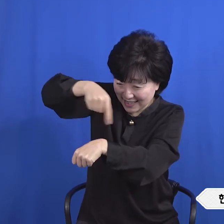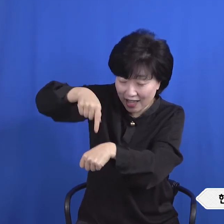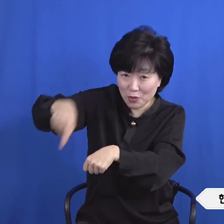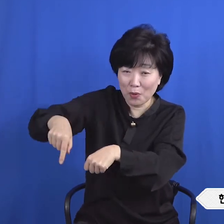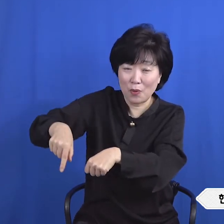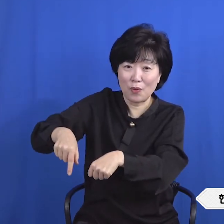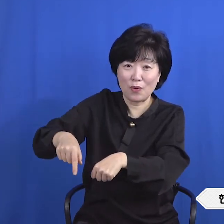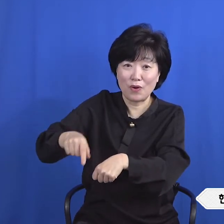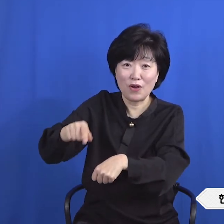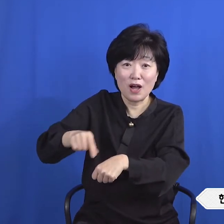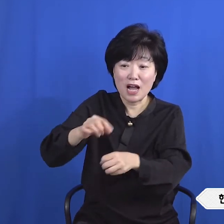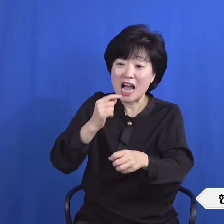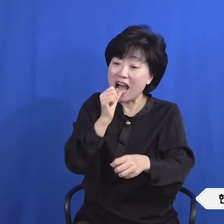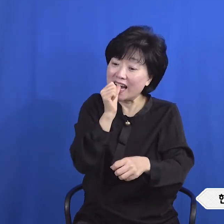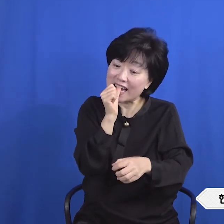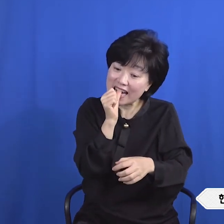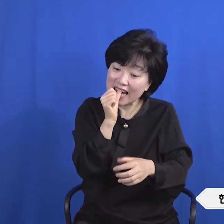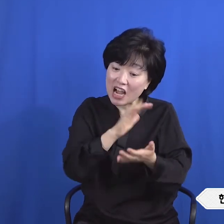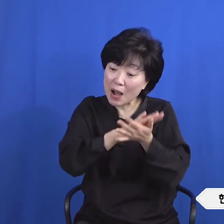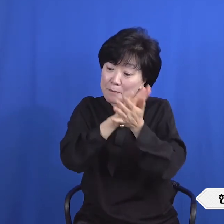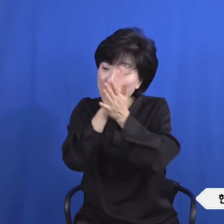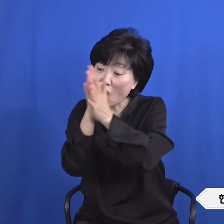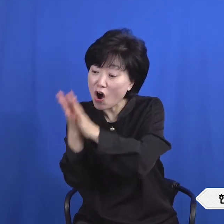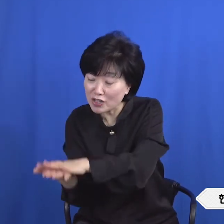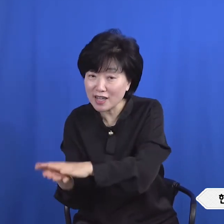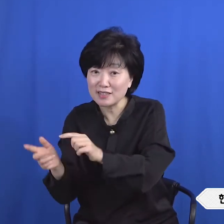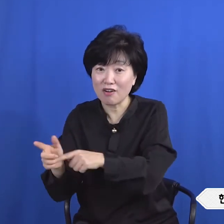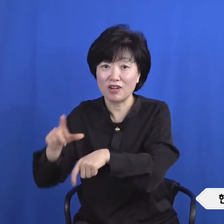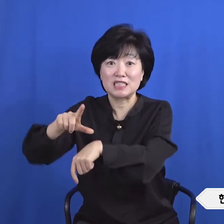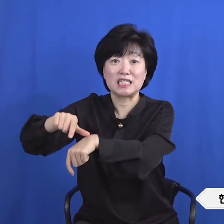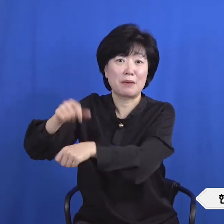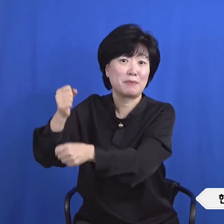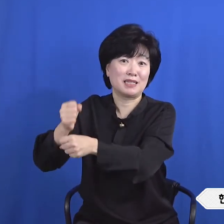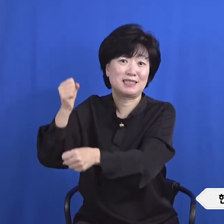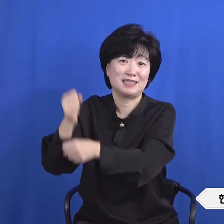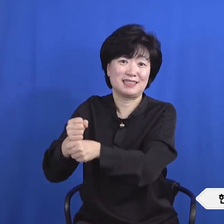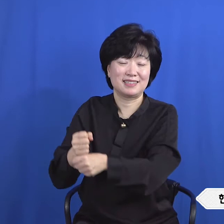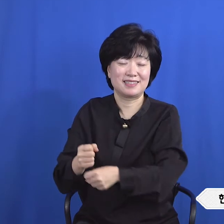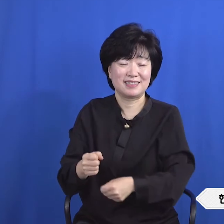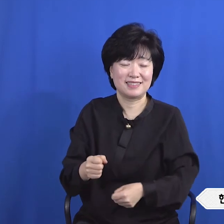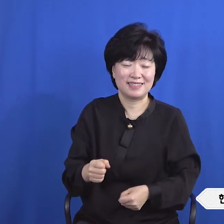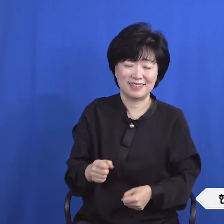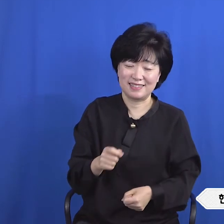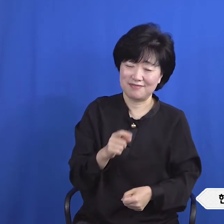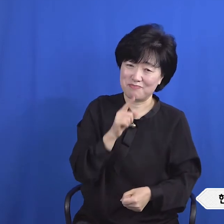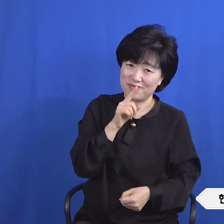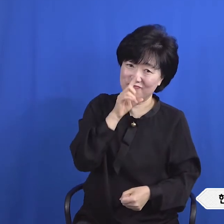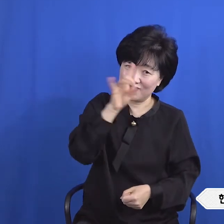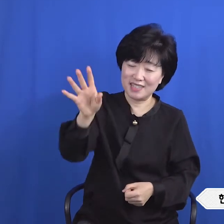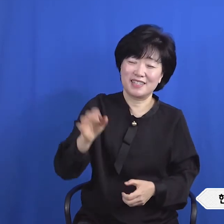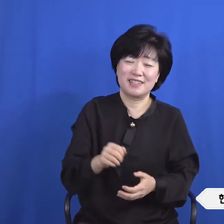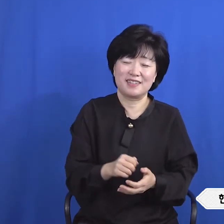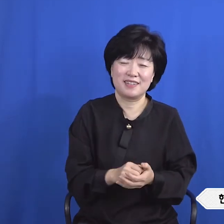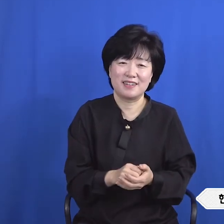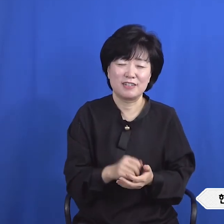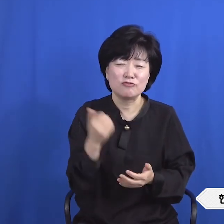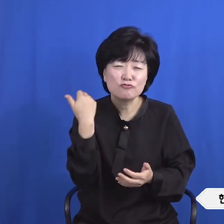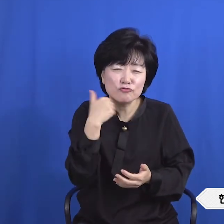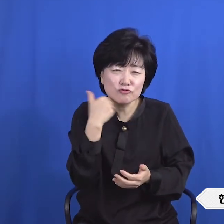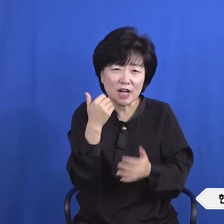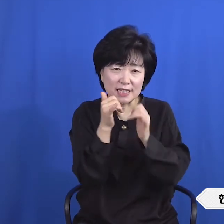정상적인 사람이라면 누구나 이 손목시계는 어떤 장인이 딱 설계도를